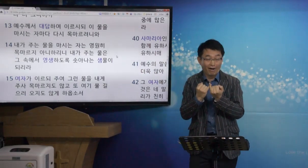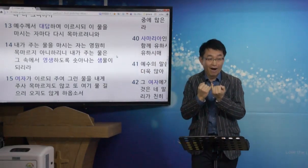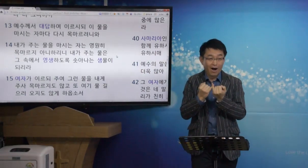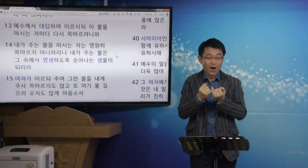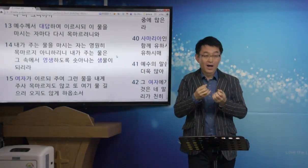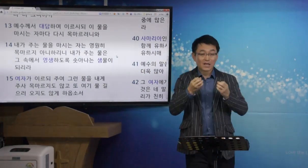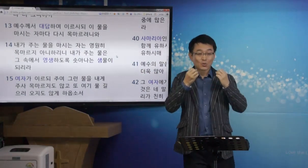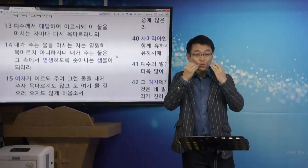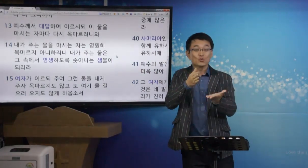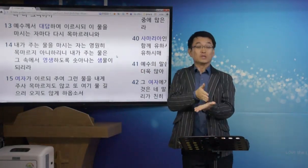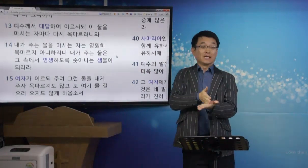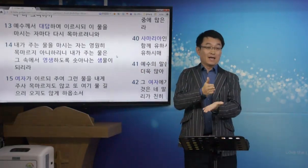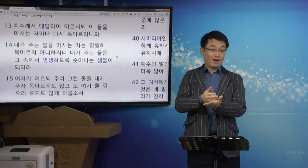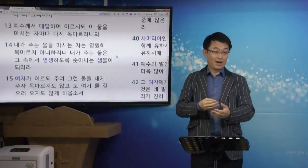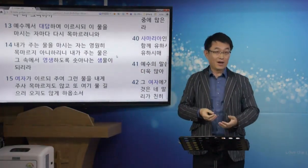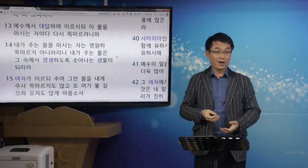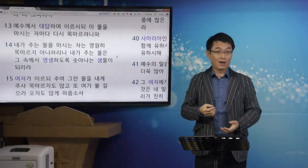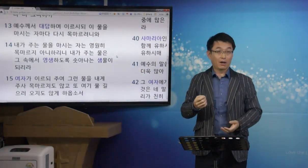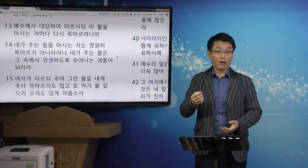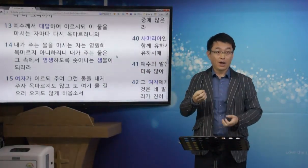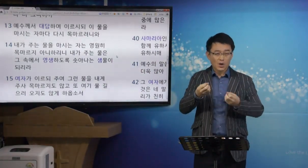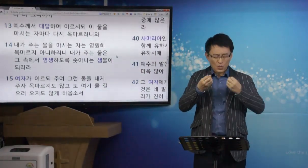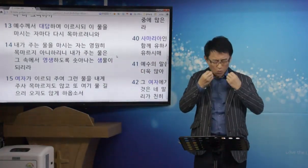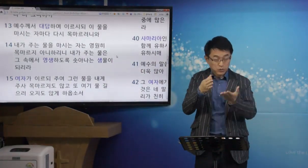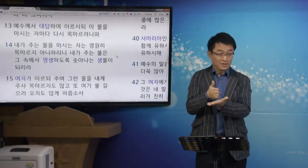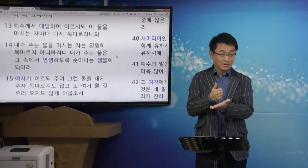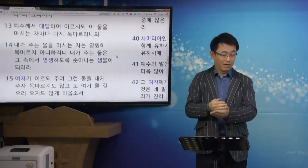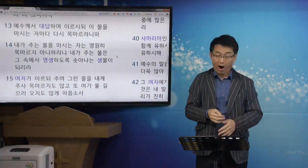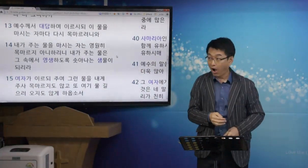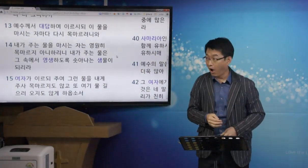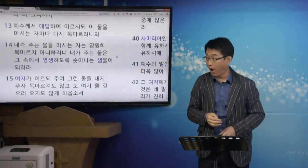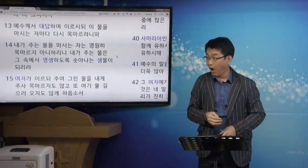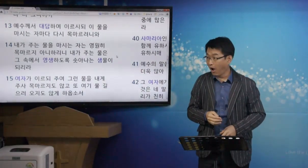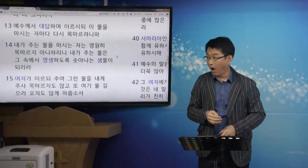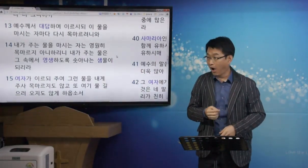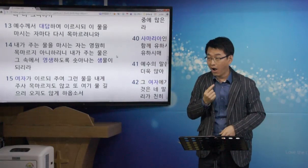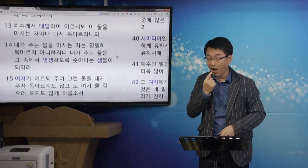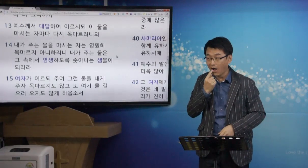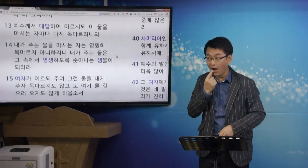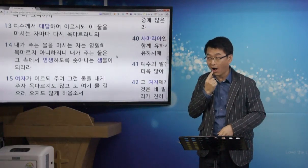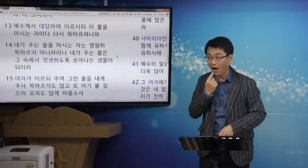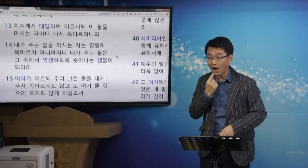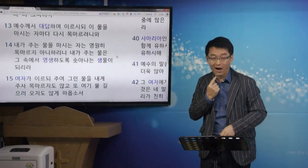여자가 깜짝 놀랍니다. 새로운 소식이죠. 처음 듣는 말입니다.